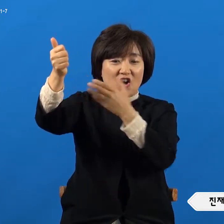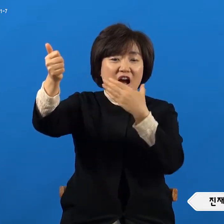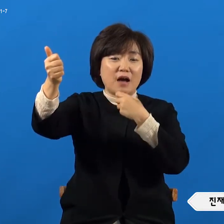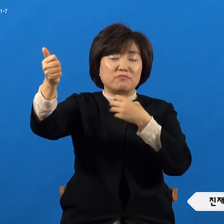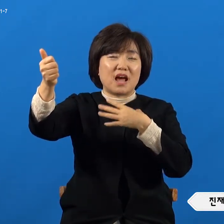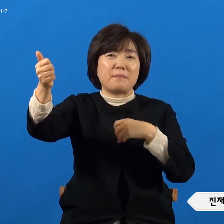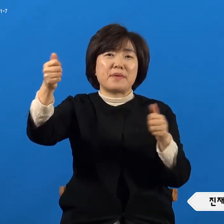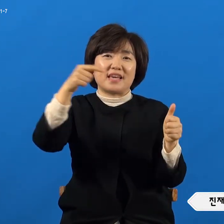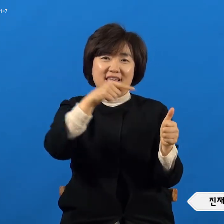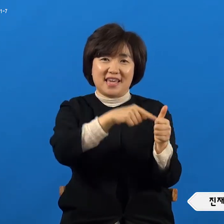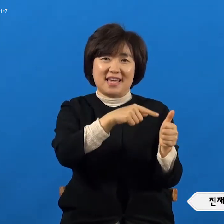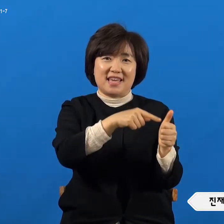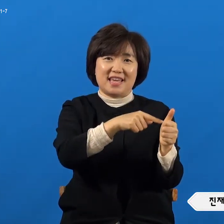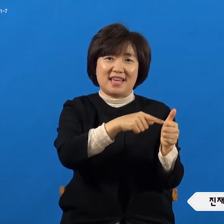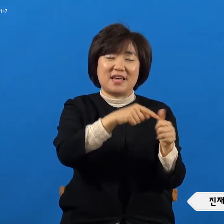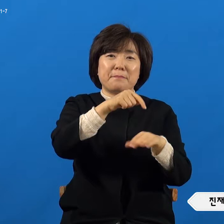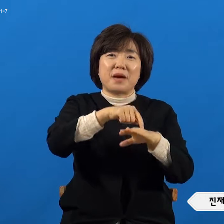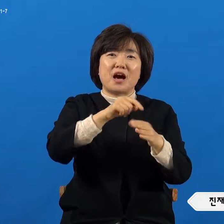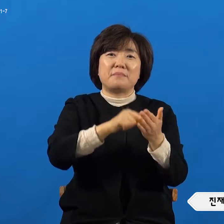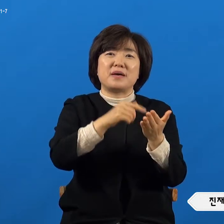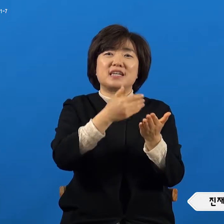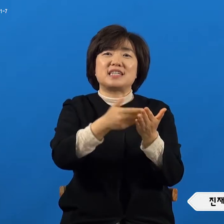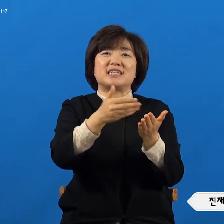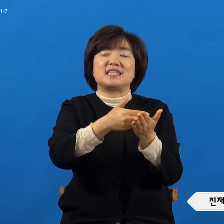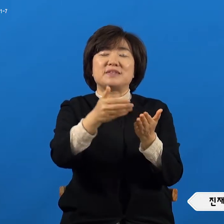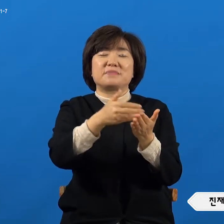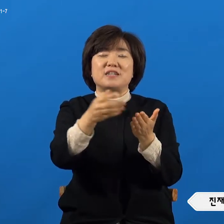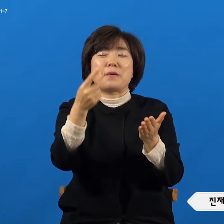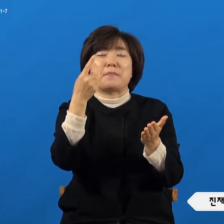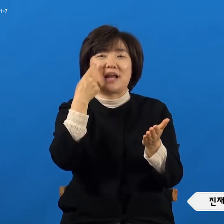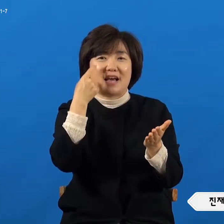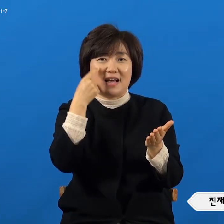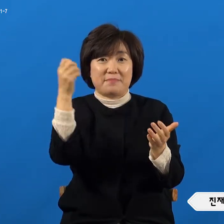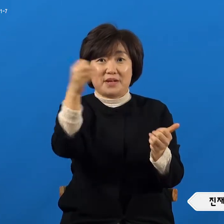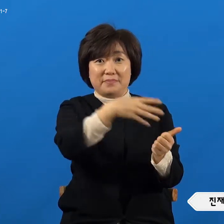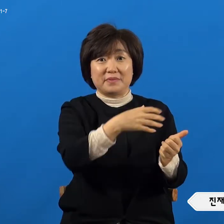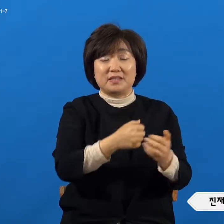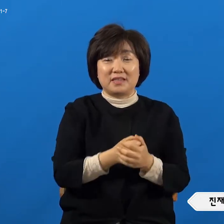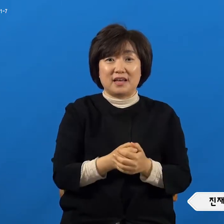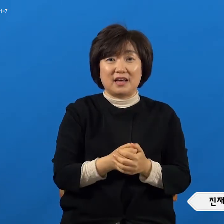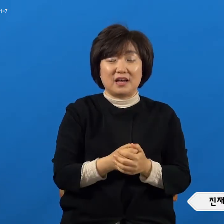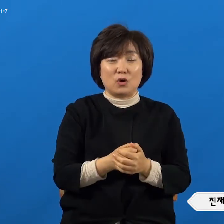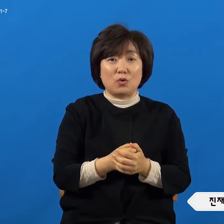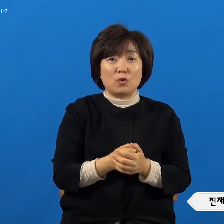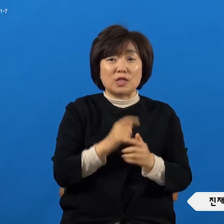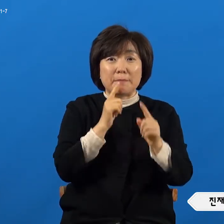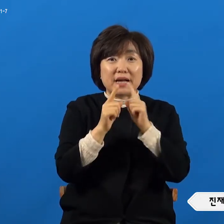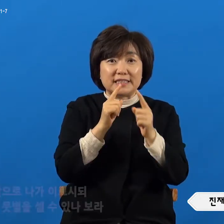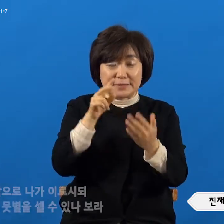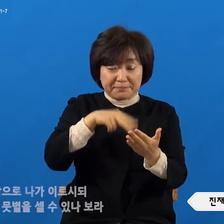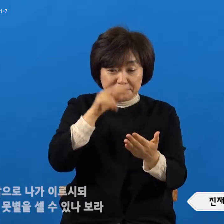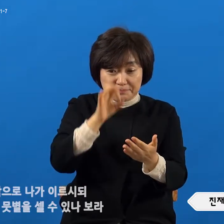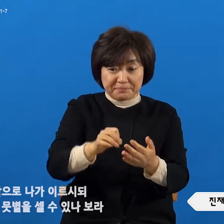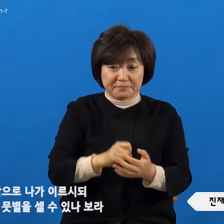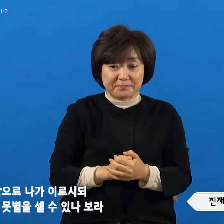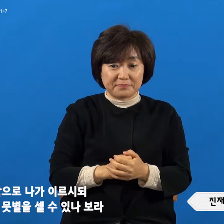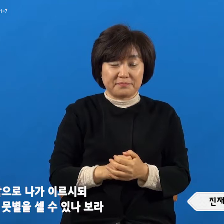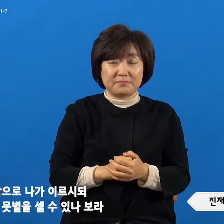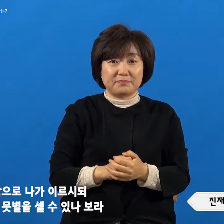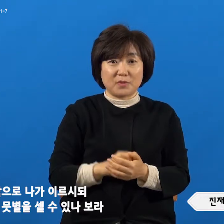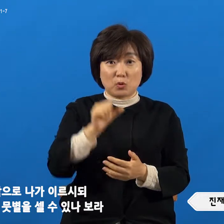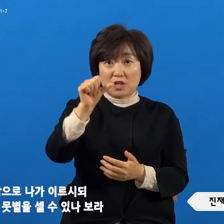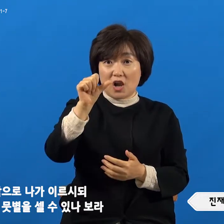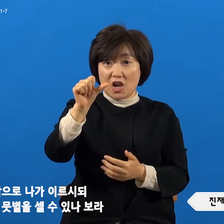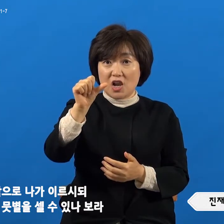아브라함에게 마음의 그림을 그리도록 해주십니다. 오늘 본문에 있는 말씀 5절 한번 보십시오.